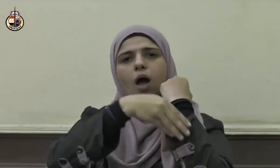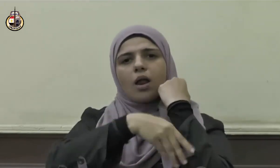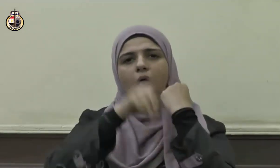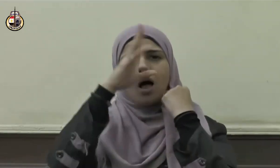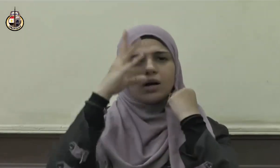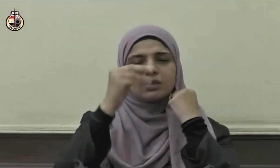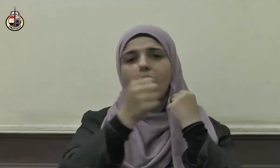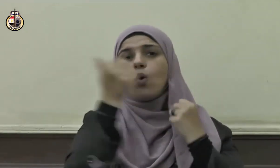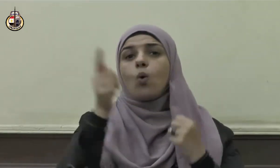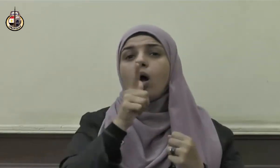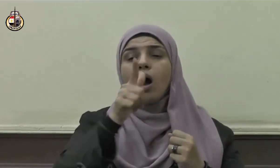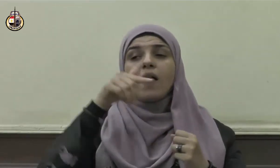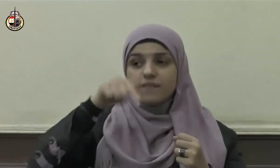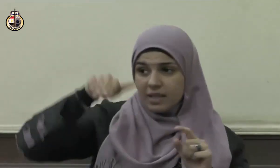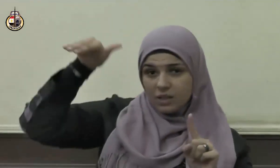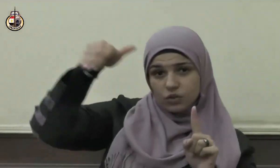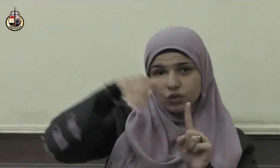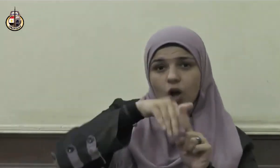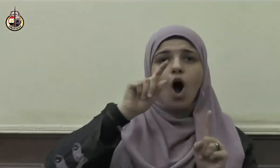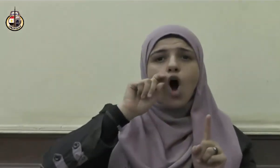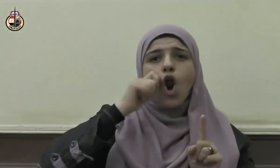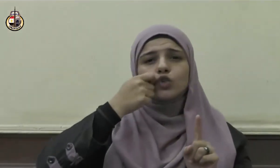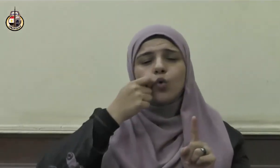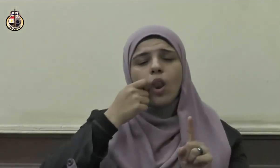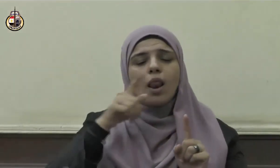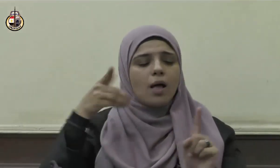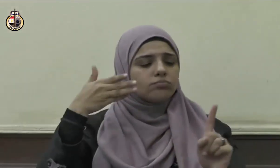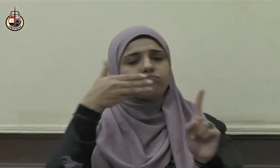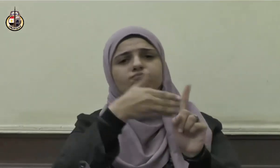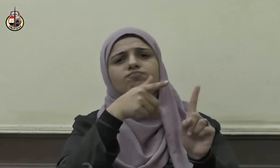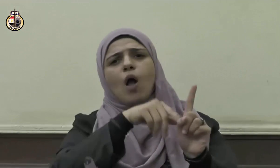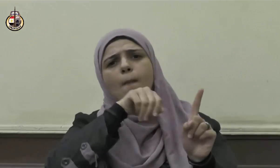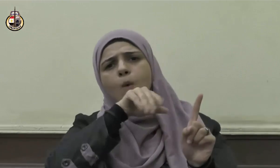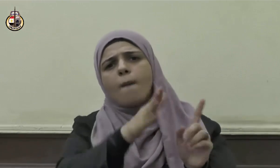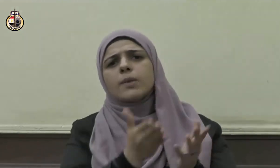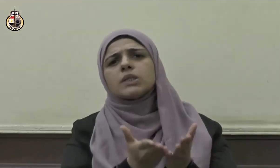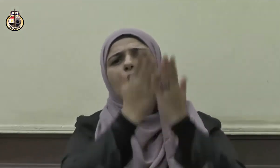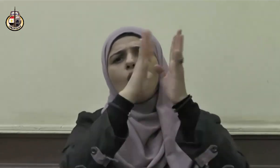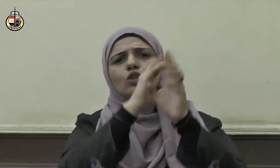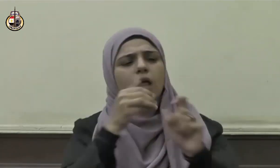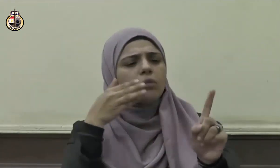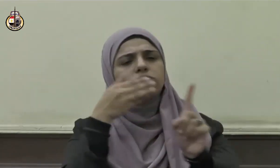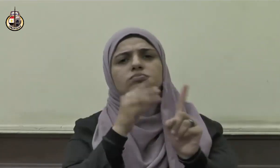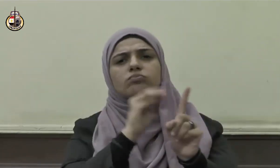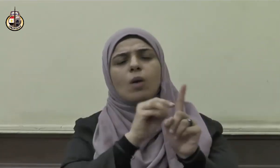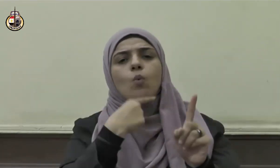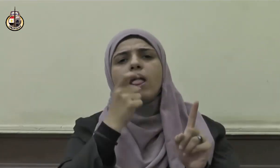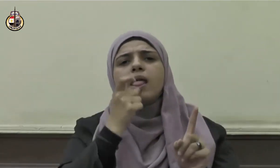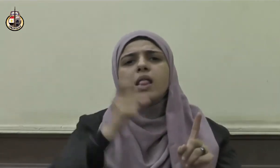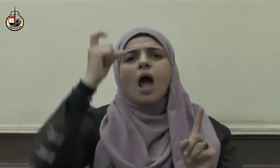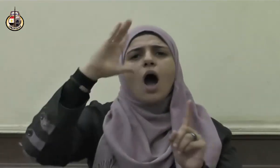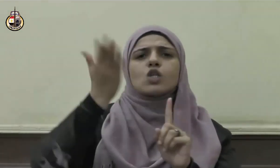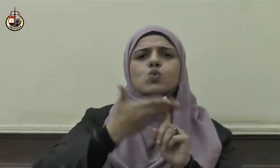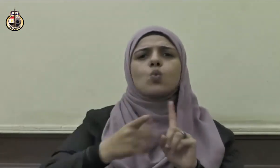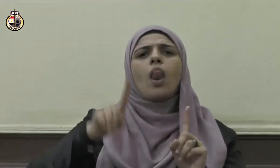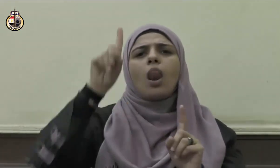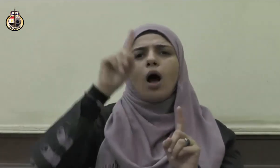أتى رجل رسول الله صلى الله عليه وسلم فقال يا رسول الله